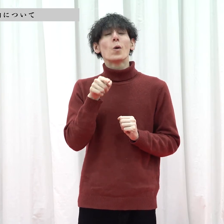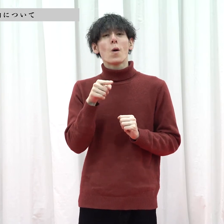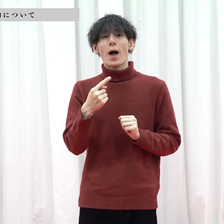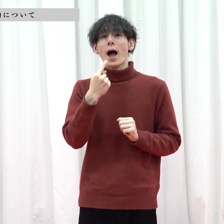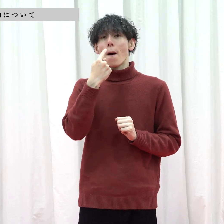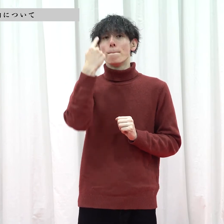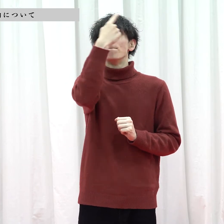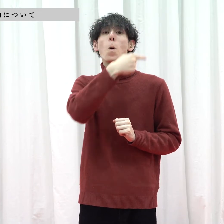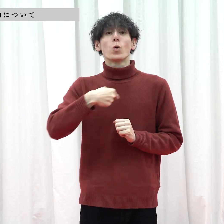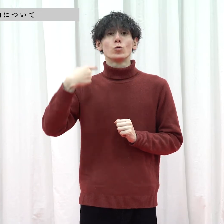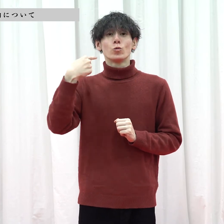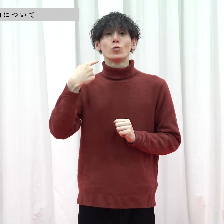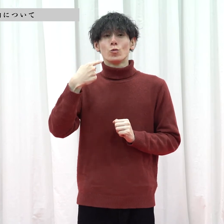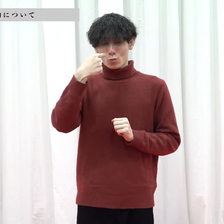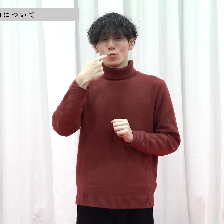ということを、また